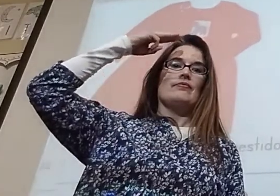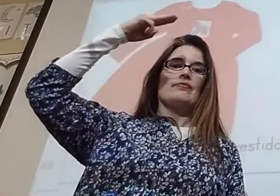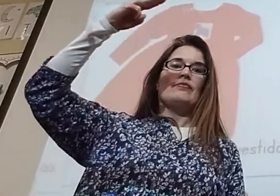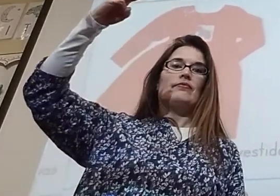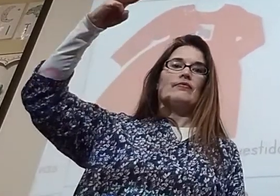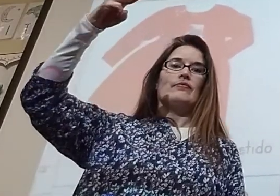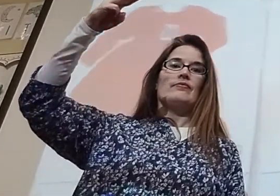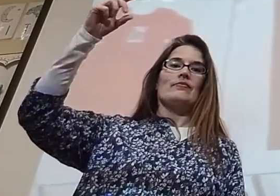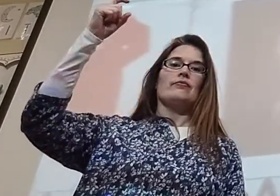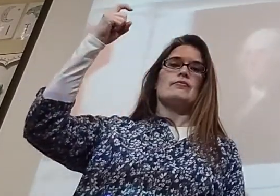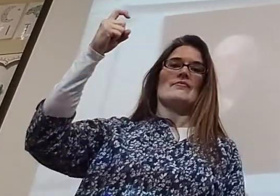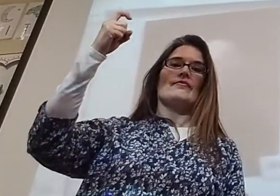Washington, X,